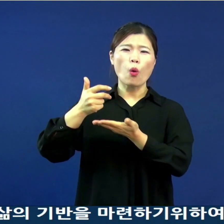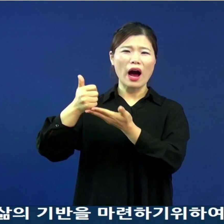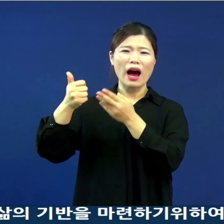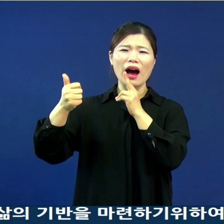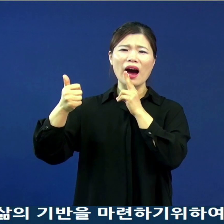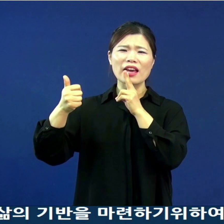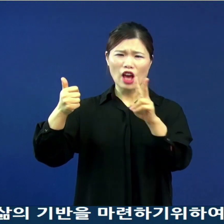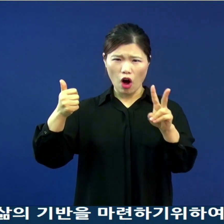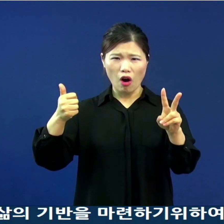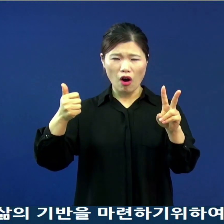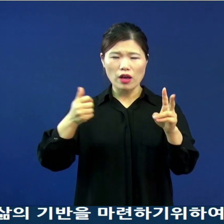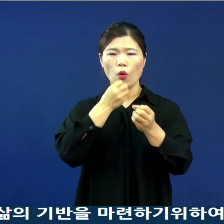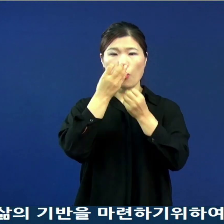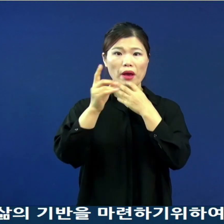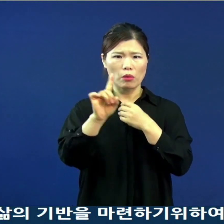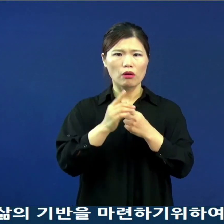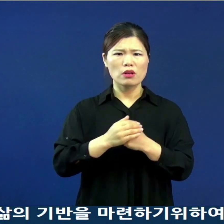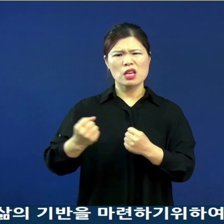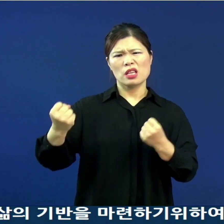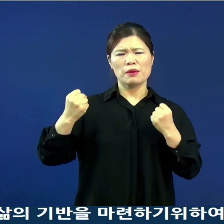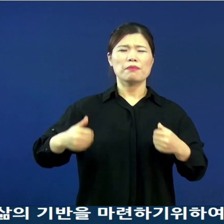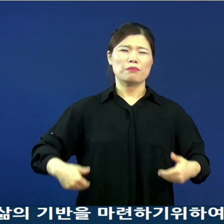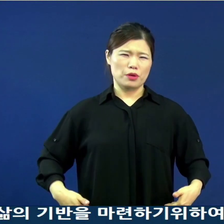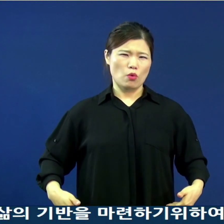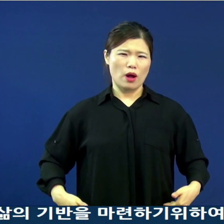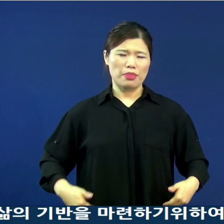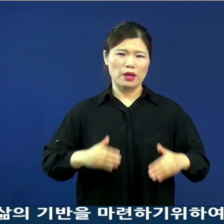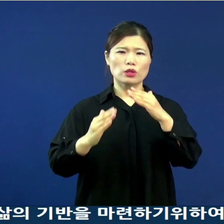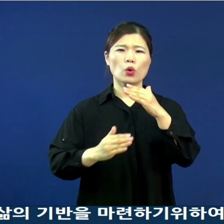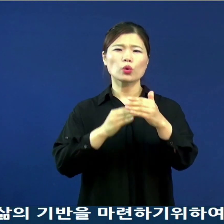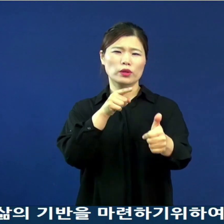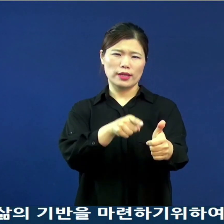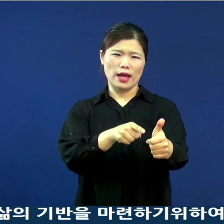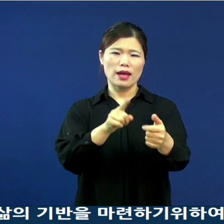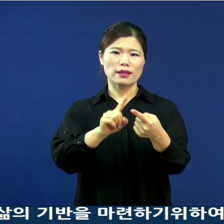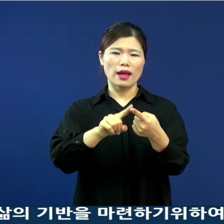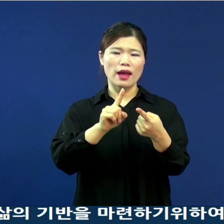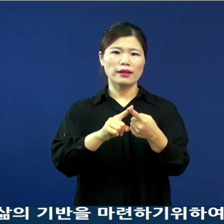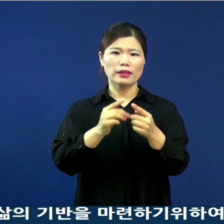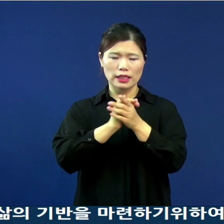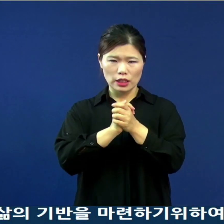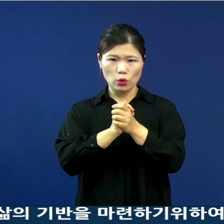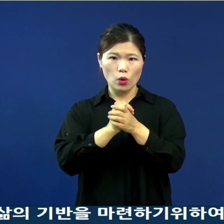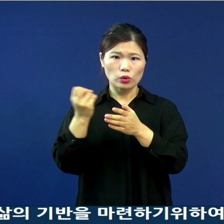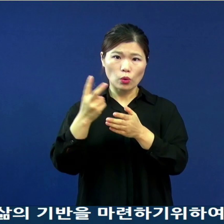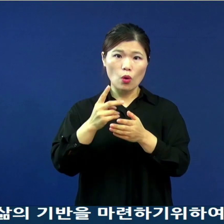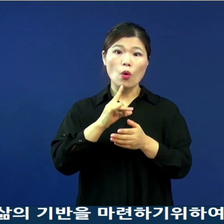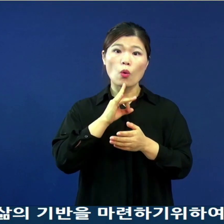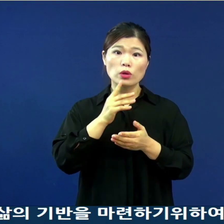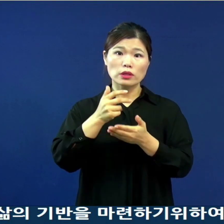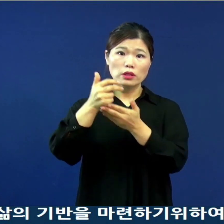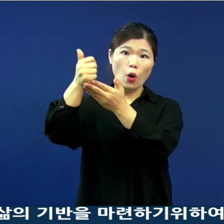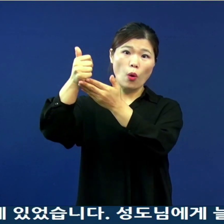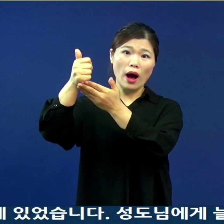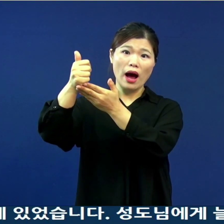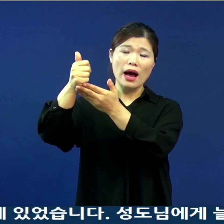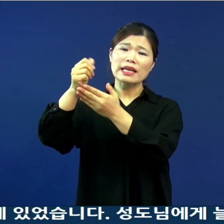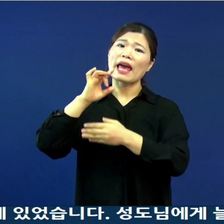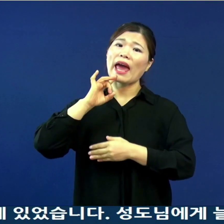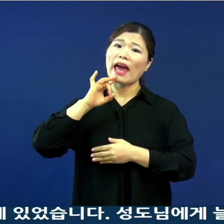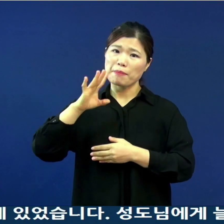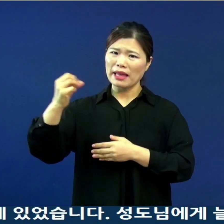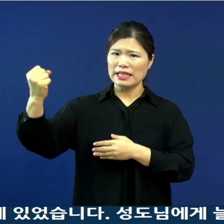고백은 힘이 절실한 성도들의 간절한 기도였고, 오직 여호와께로만 그